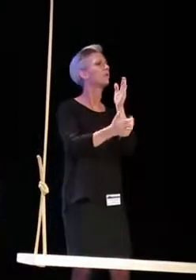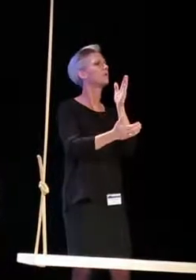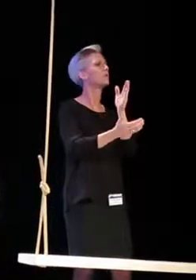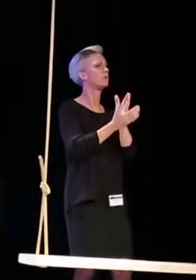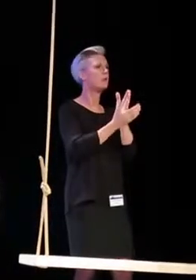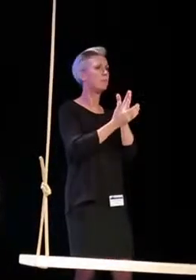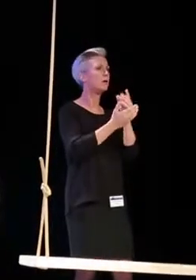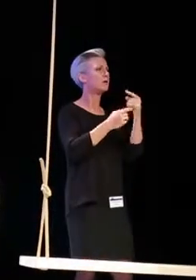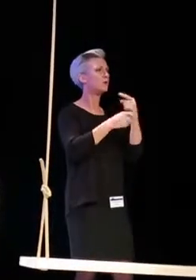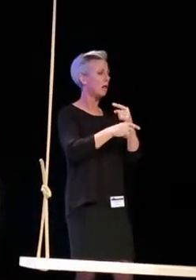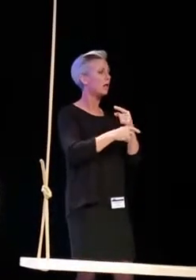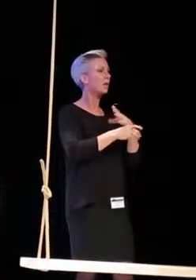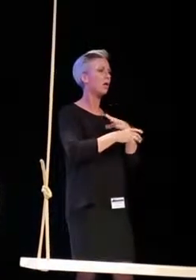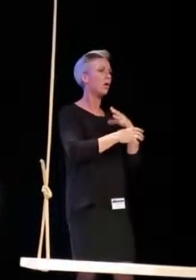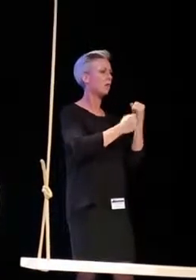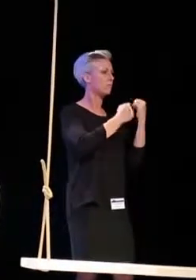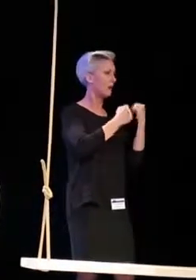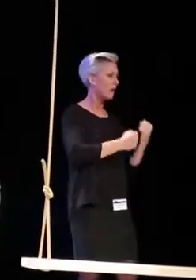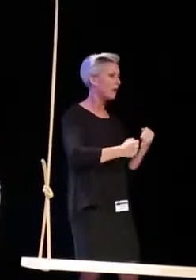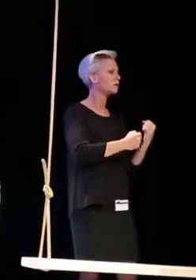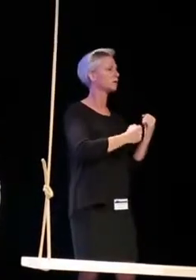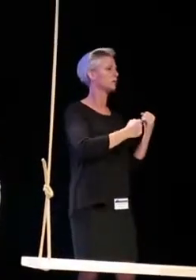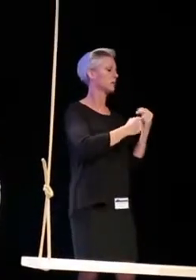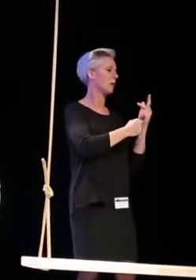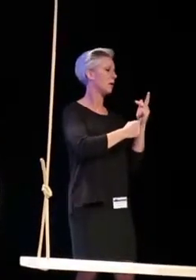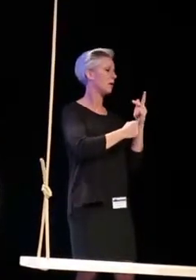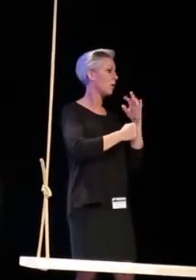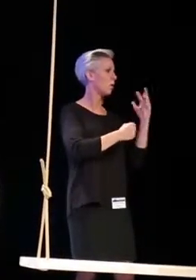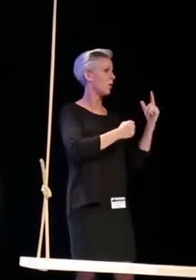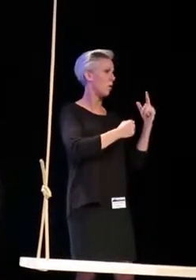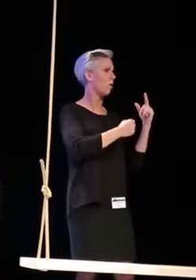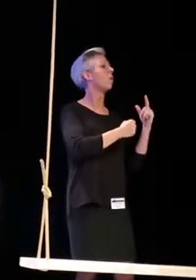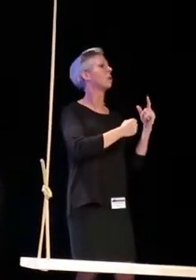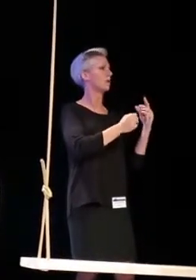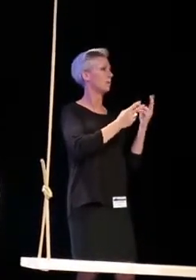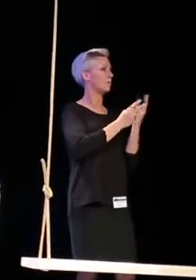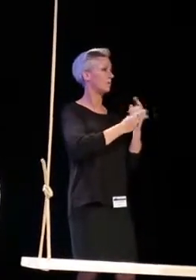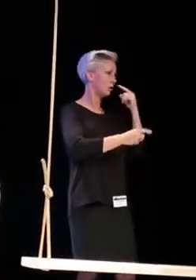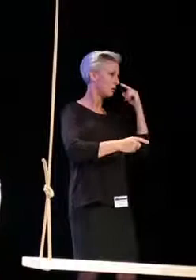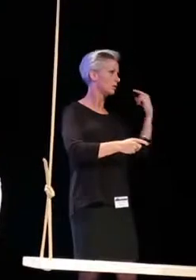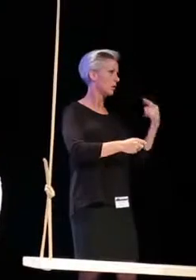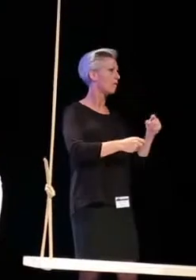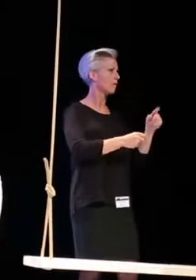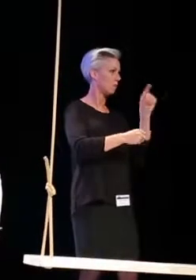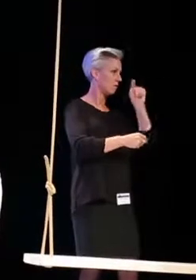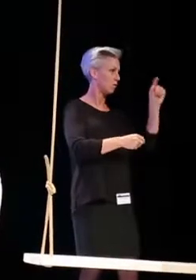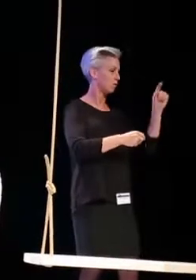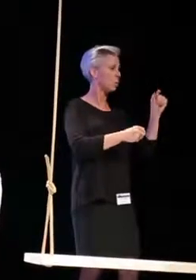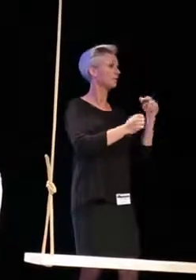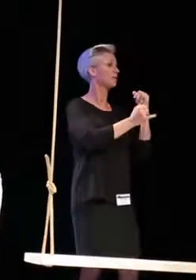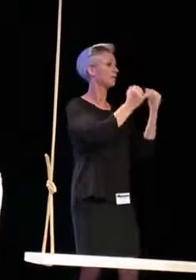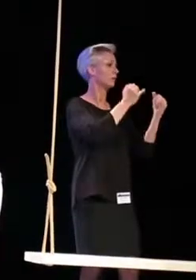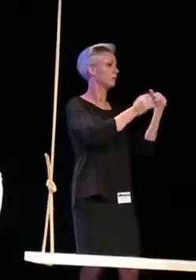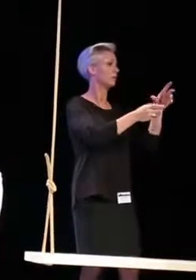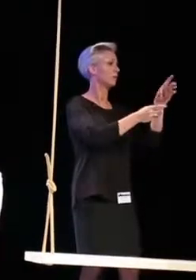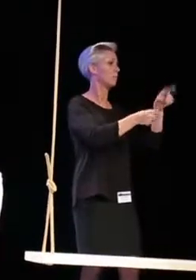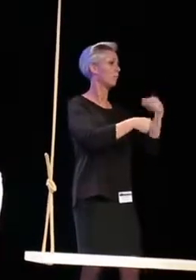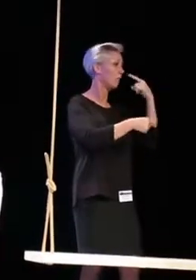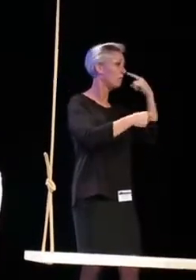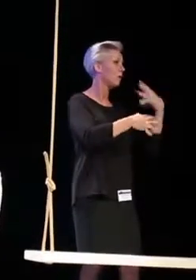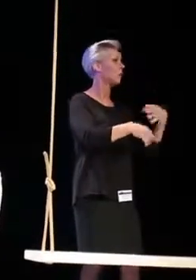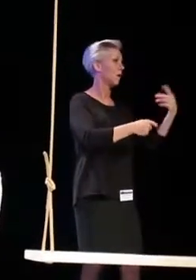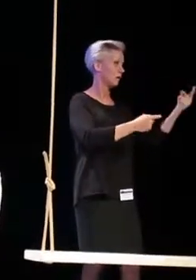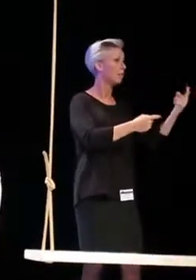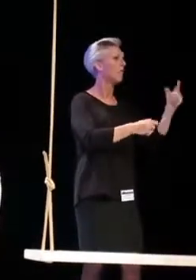fossila investeringar med ett pris på kol, vilket straffar ut dem. Precis lika effektivt som ett riktigt pris på kol. Okej, så visst, medborgarna kan tänka på det när